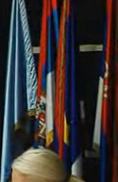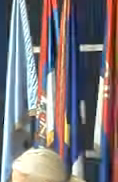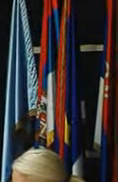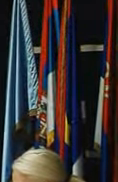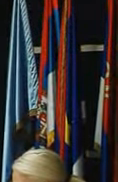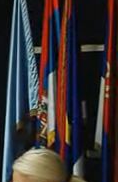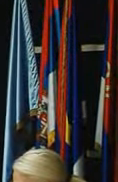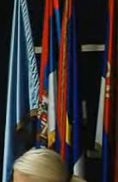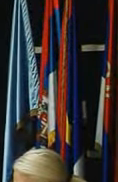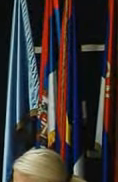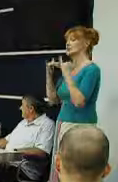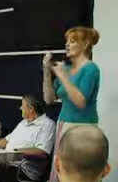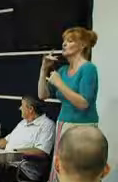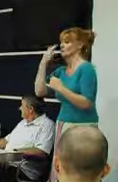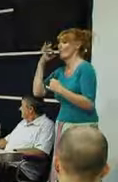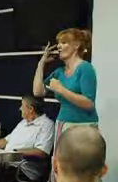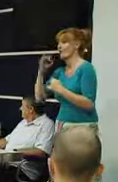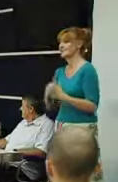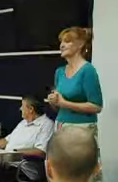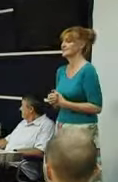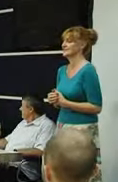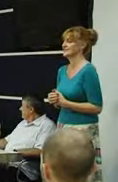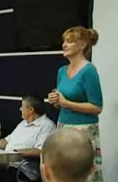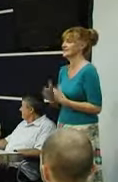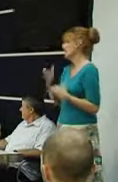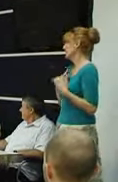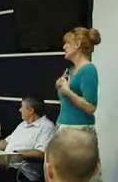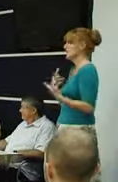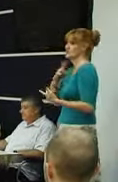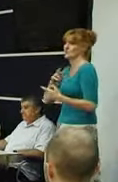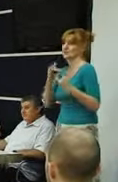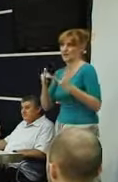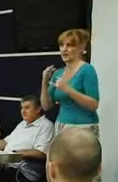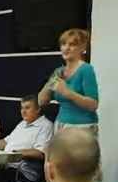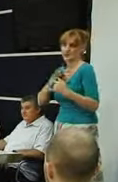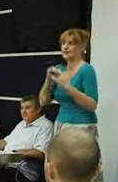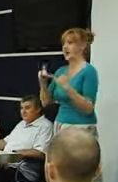jezika, odnosno pravo na učenje znakovnog jezika i pravo na upotrebu usluge tumača za znakovni jezik.